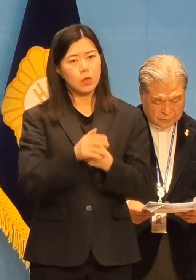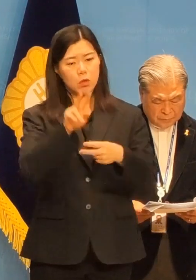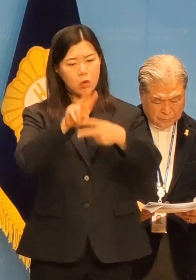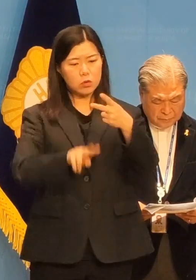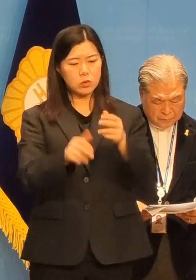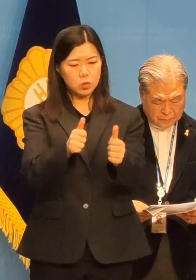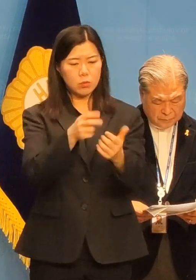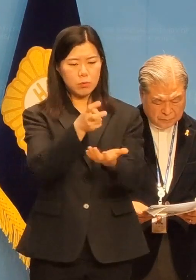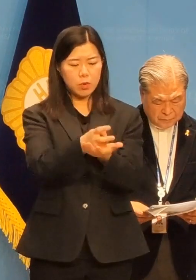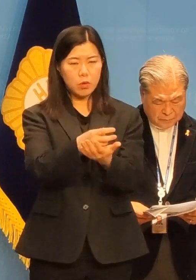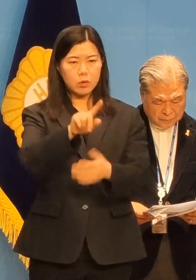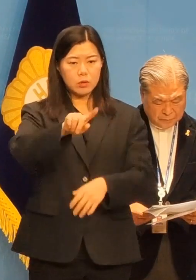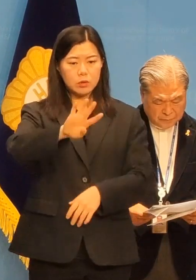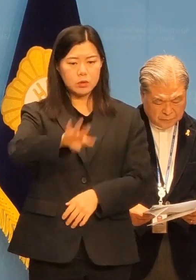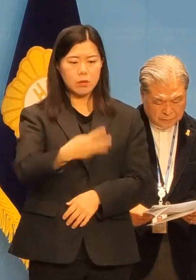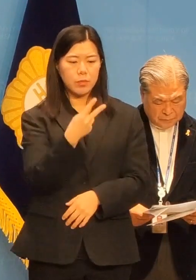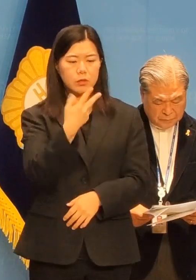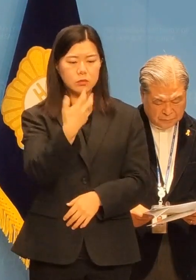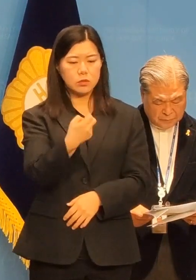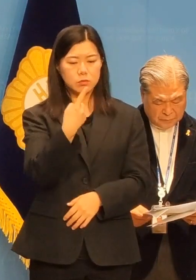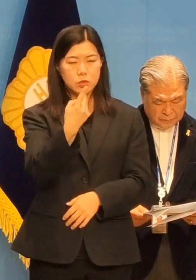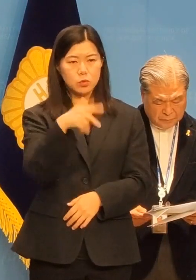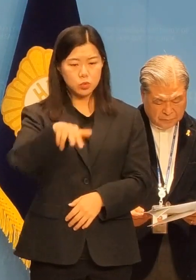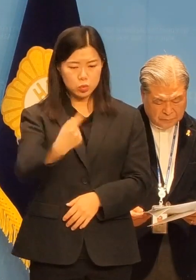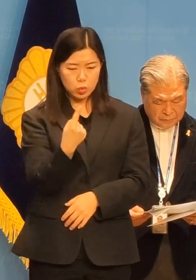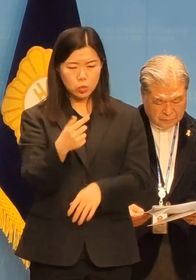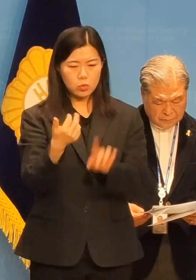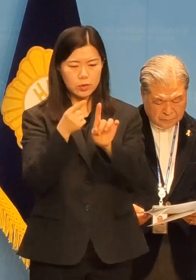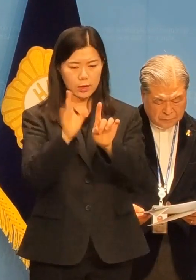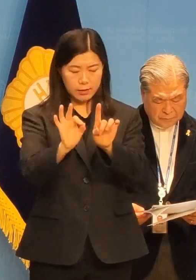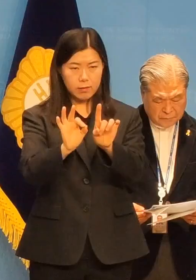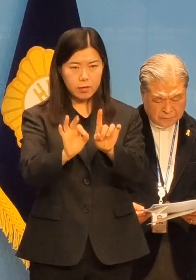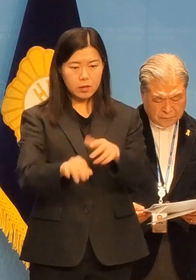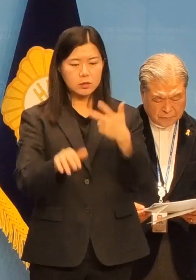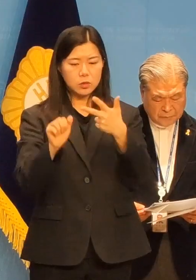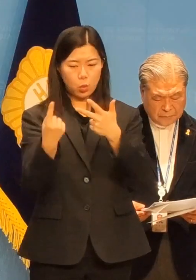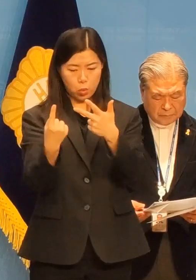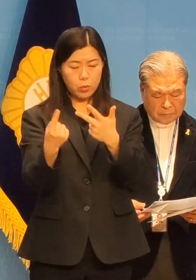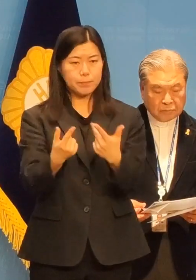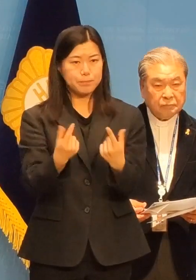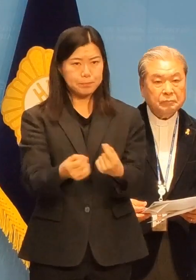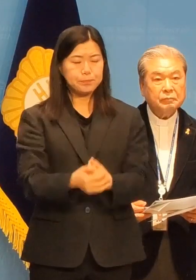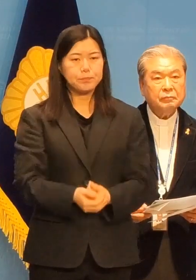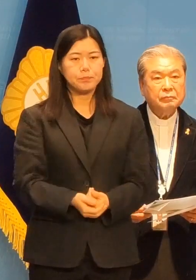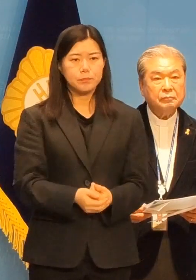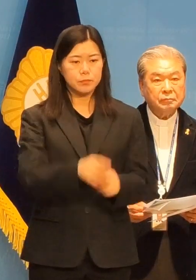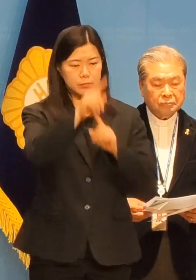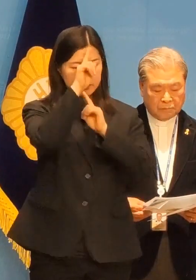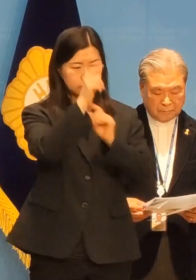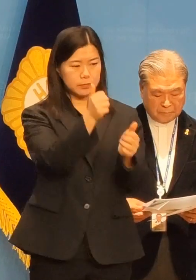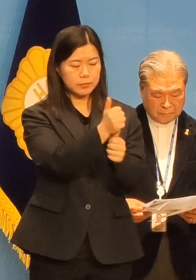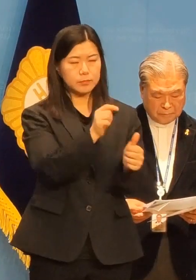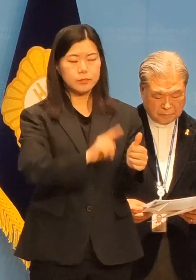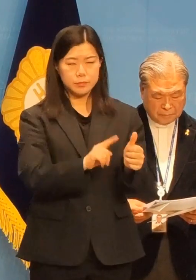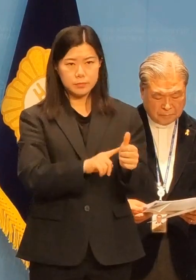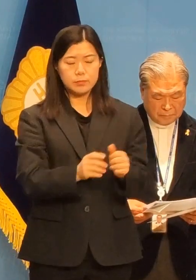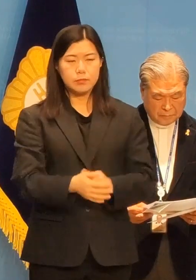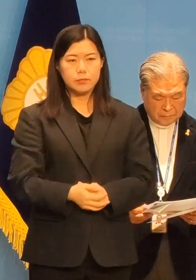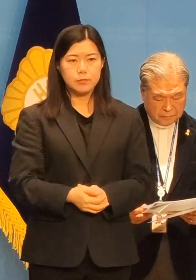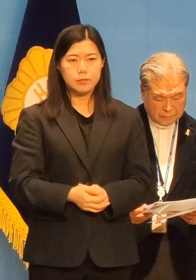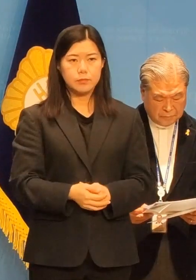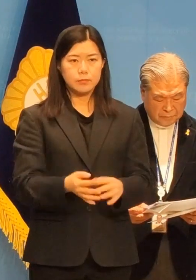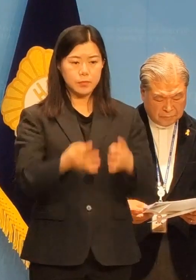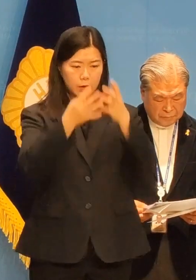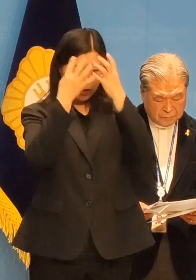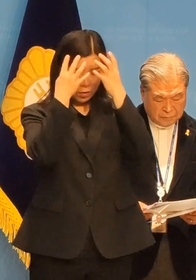형사소송법 제471조 제1항 제7호에 따라 이화영 부지사에 대한